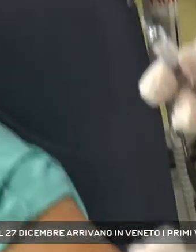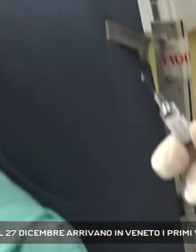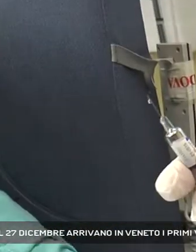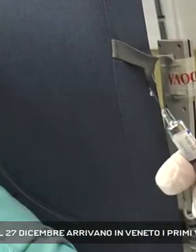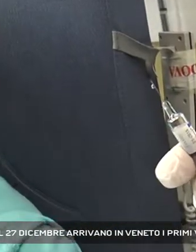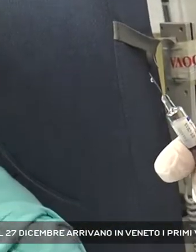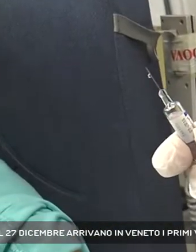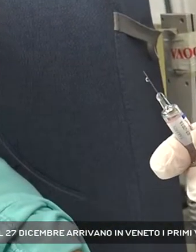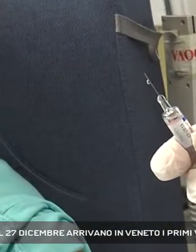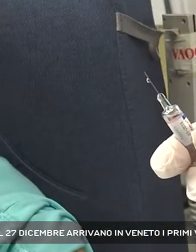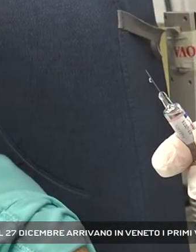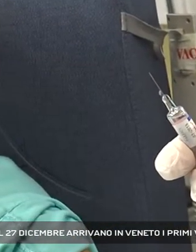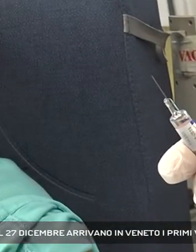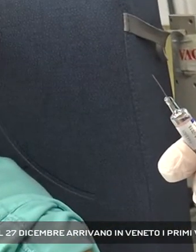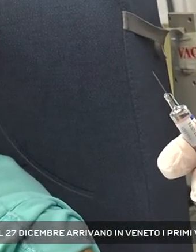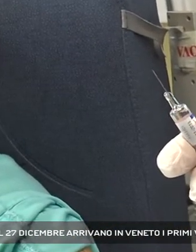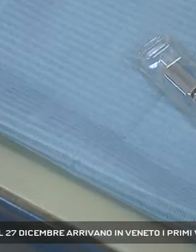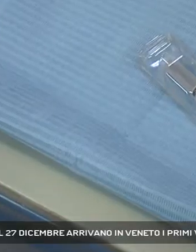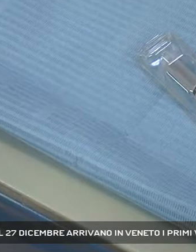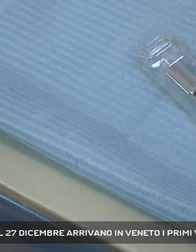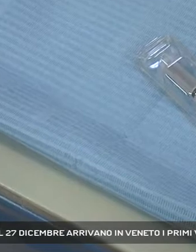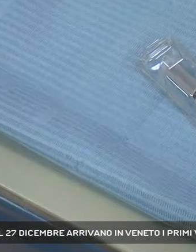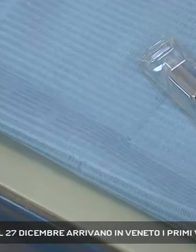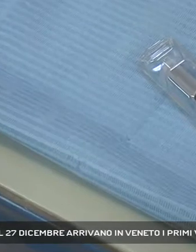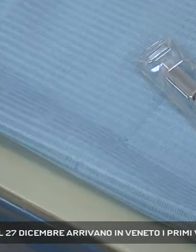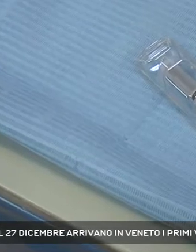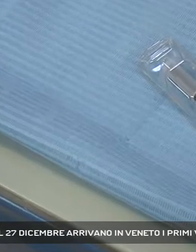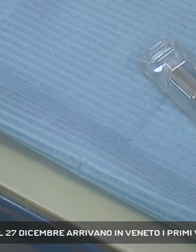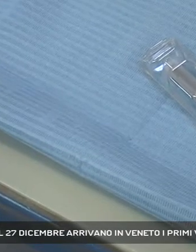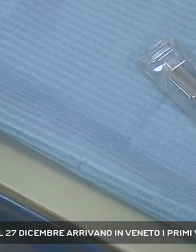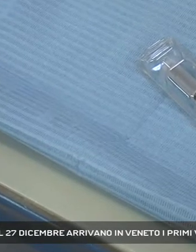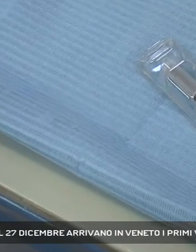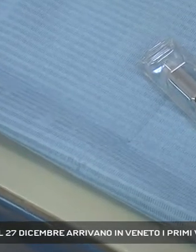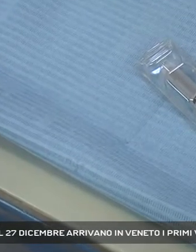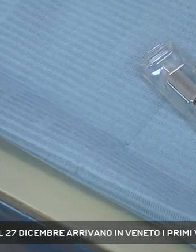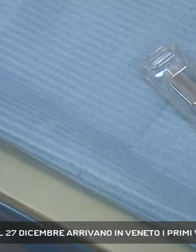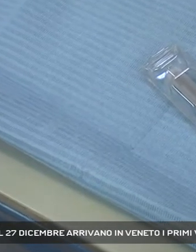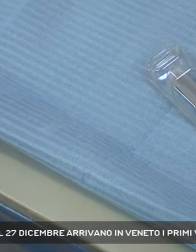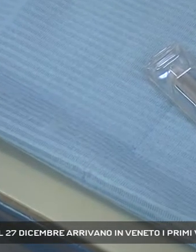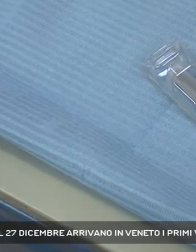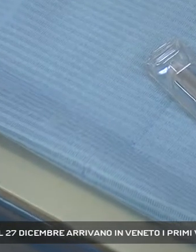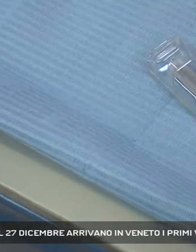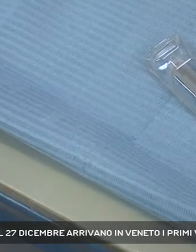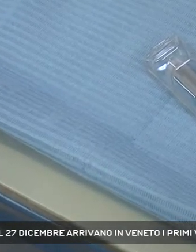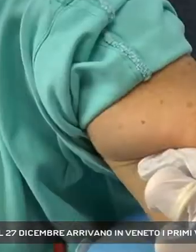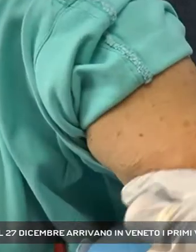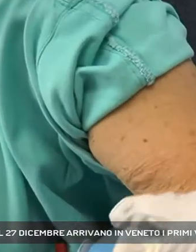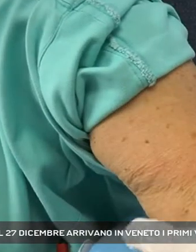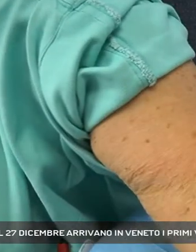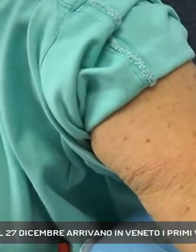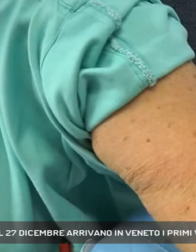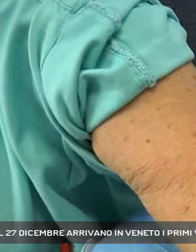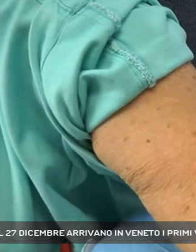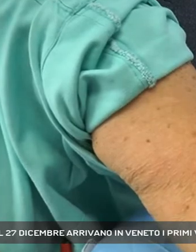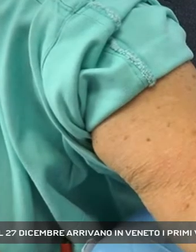Domenica 27 dicembre arrivano in Veneto le prime 875 dosi di vaccini anti-Covid. L'annuncio era nell'aria. L'ufficialità è arrivata nel corso